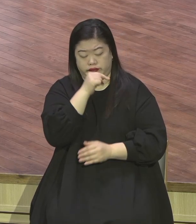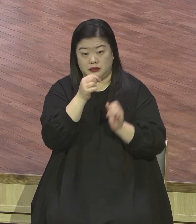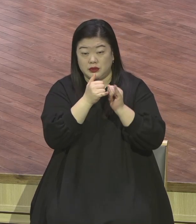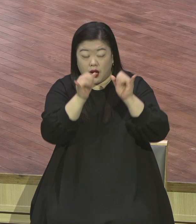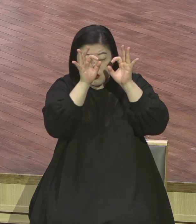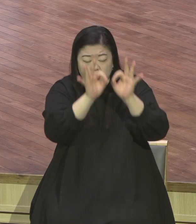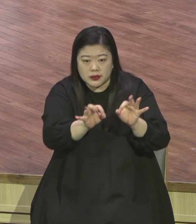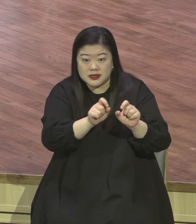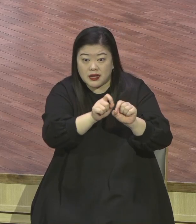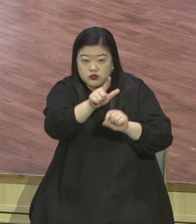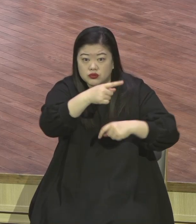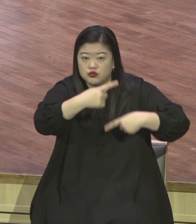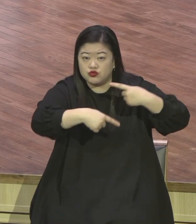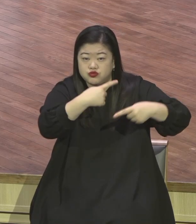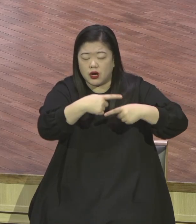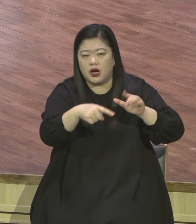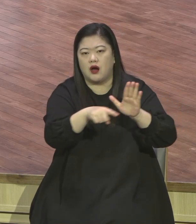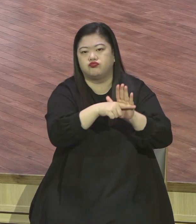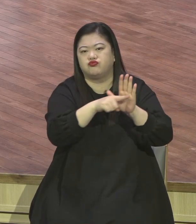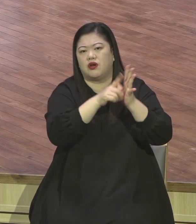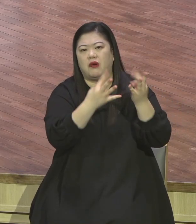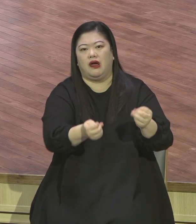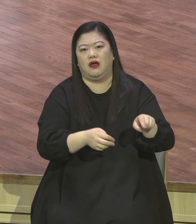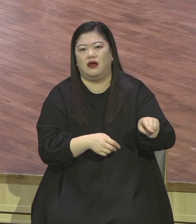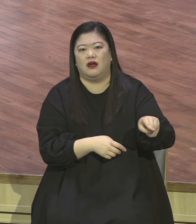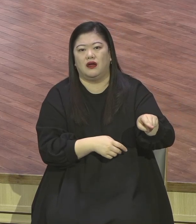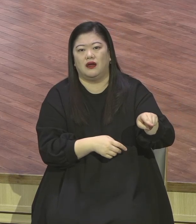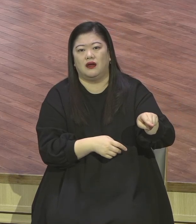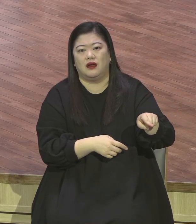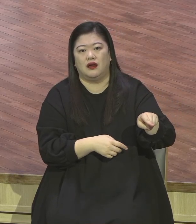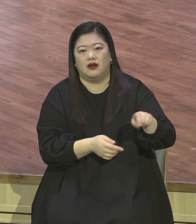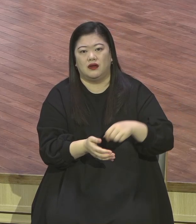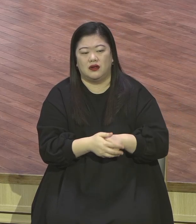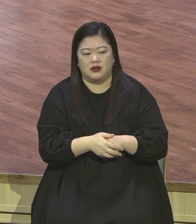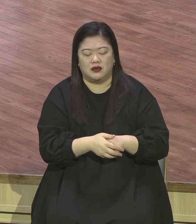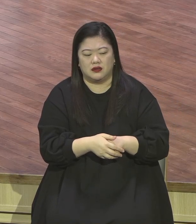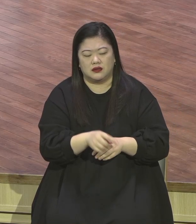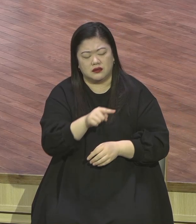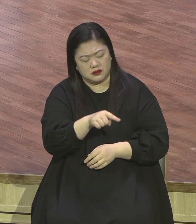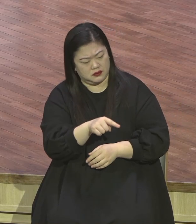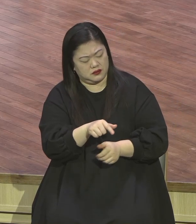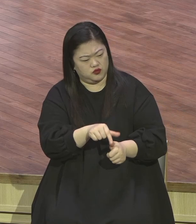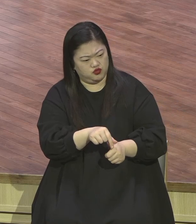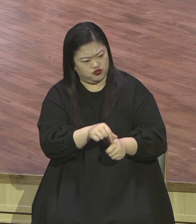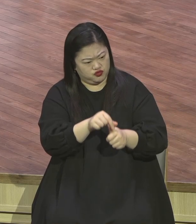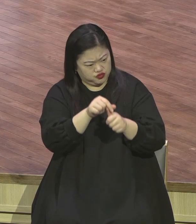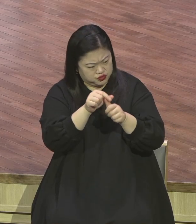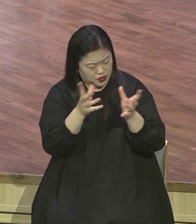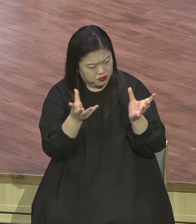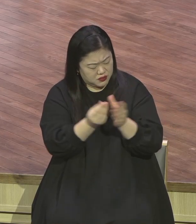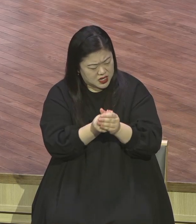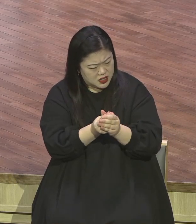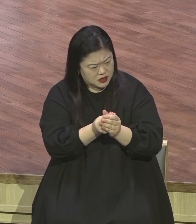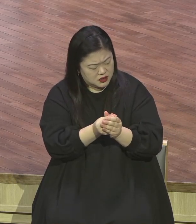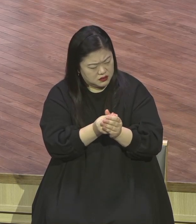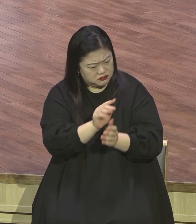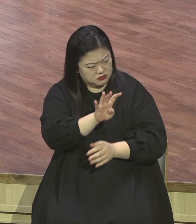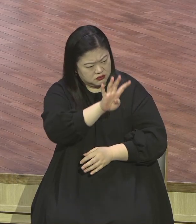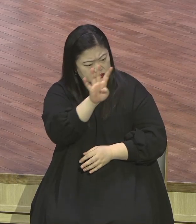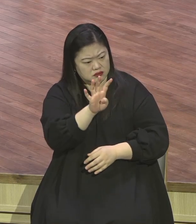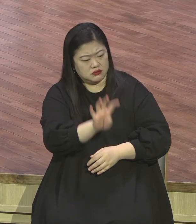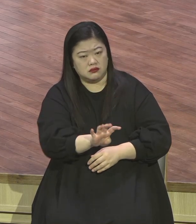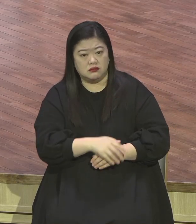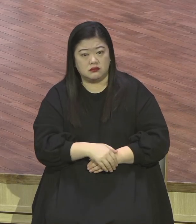부정적입니다. 이 사람 복음 아닙니다. 구원을 못 받은지도 몰라요. 뭐든지